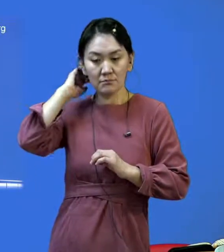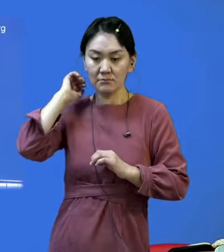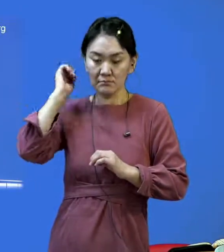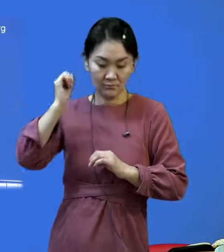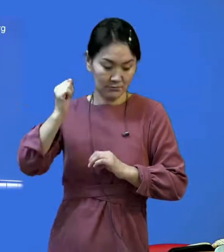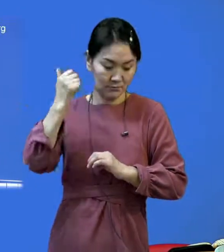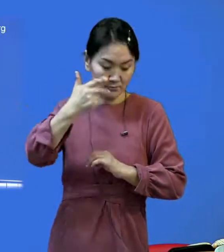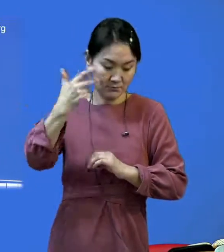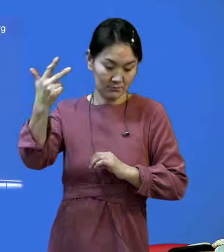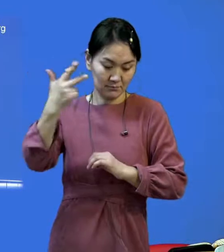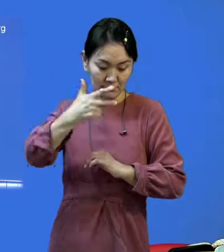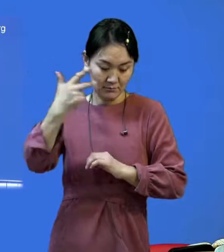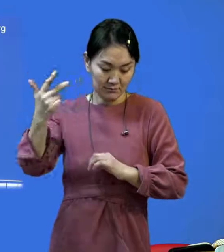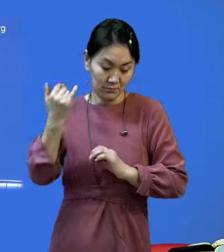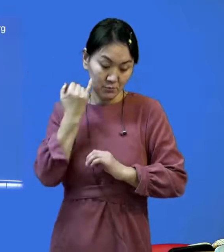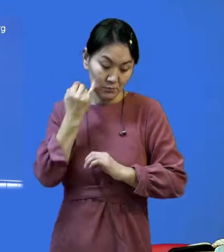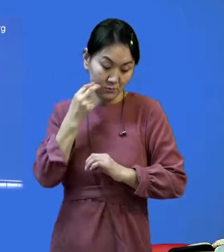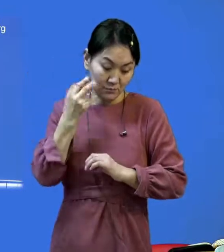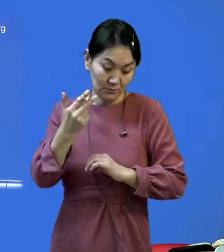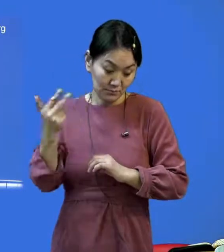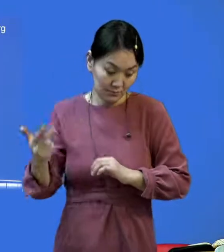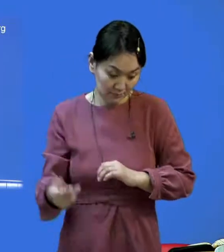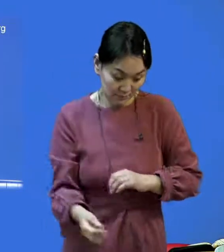Очин 3-р шиллээс харъя.